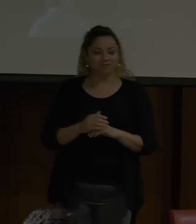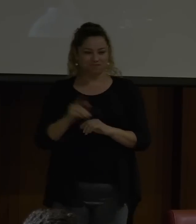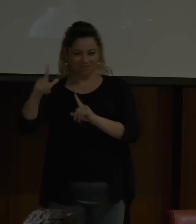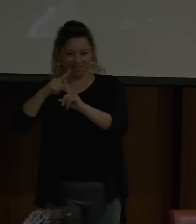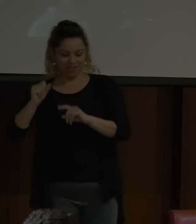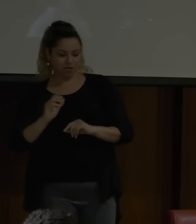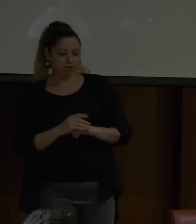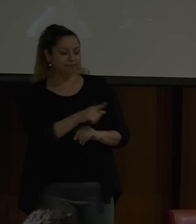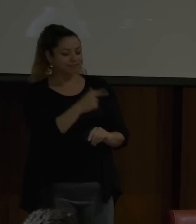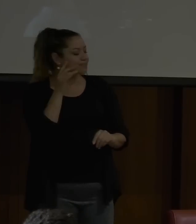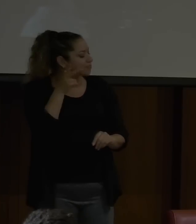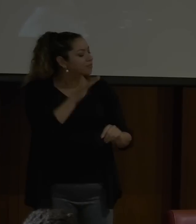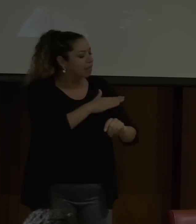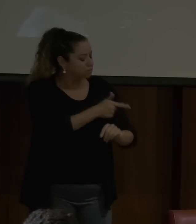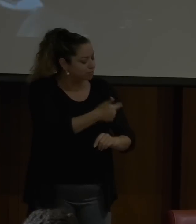le ordenó: cántela.